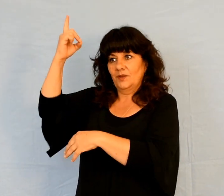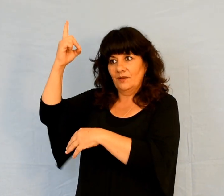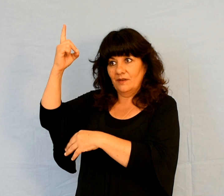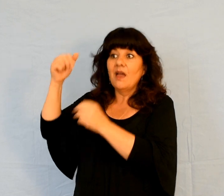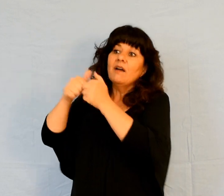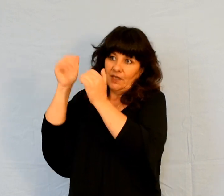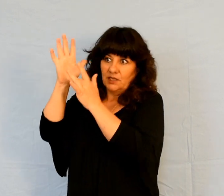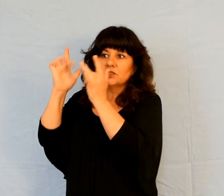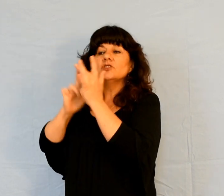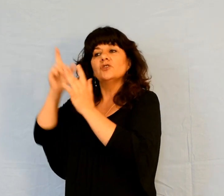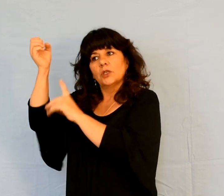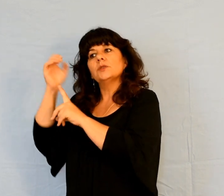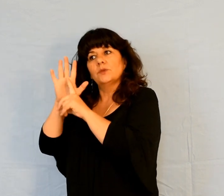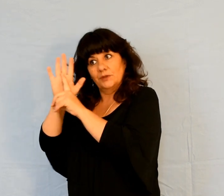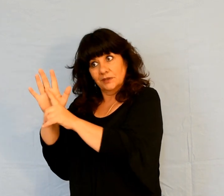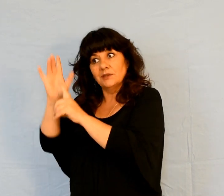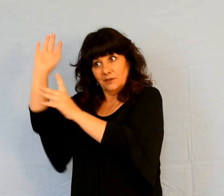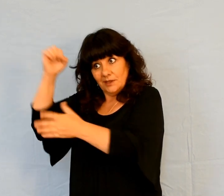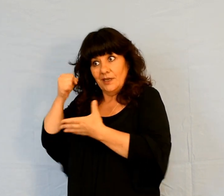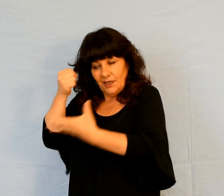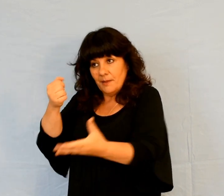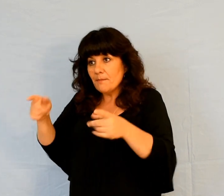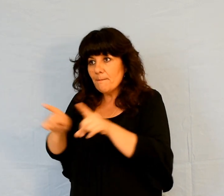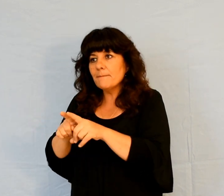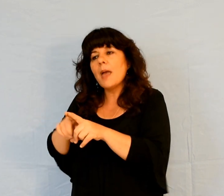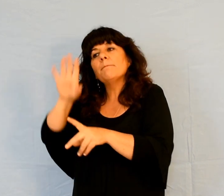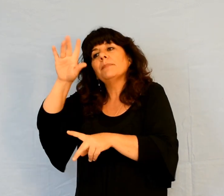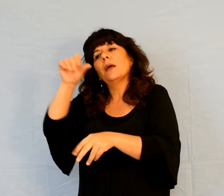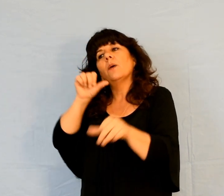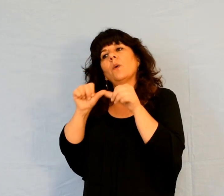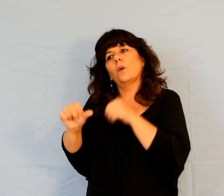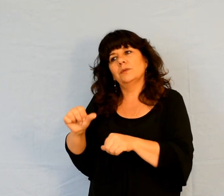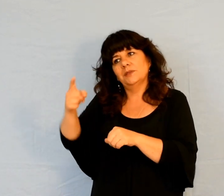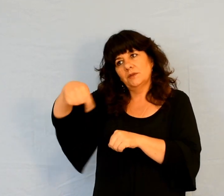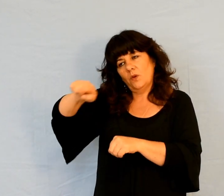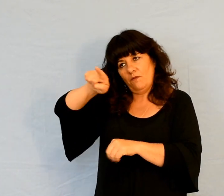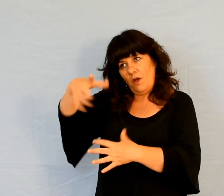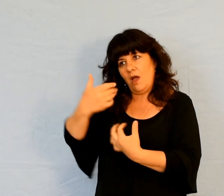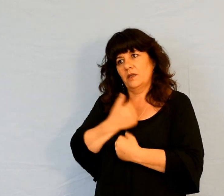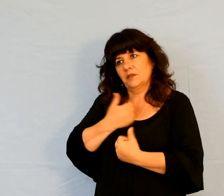nous souffrons avec lui, pour être avec lui dans la gloire.